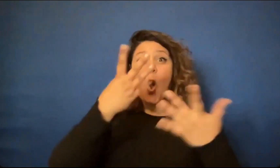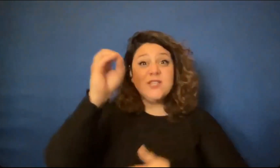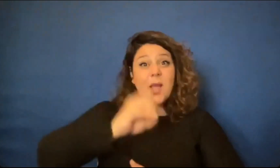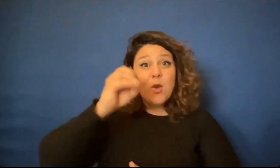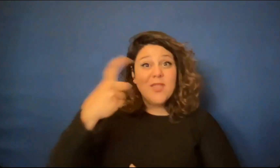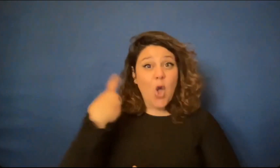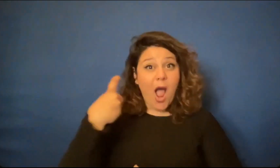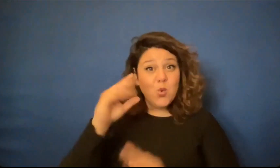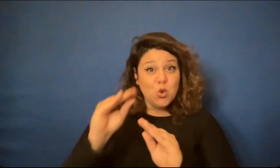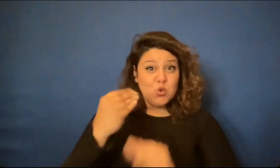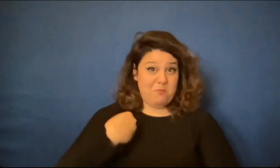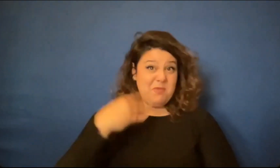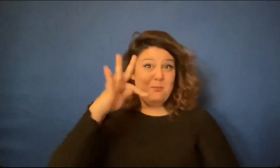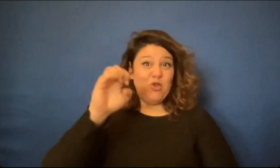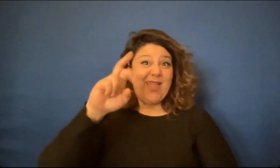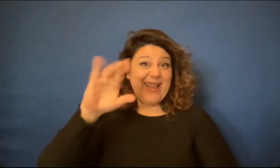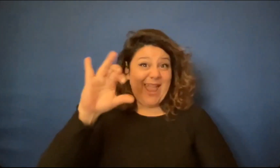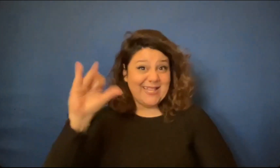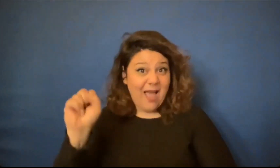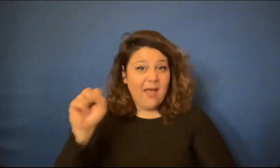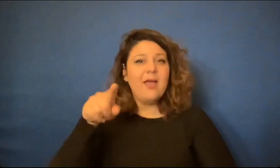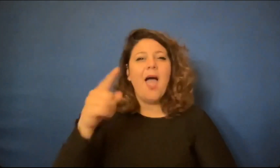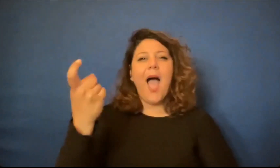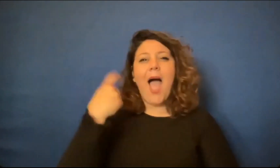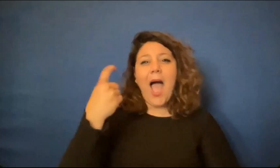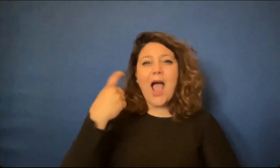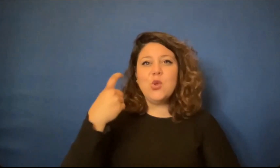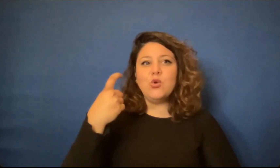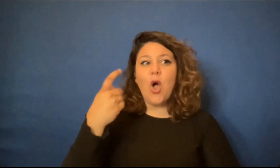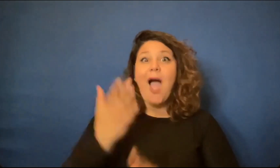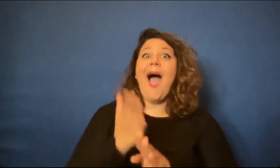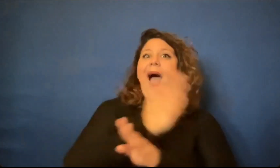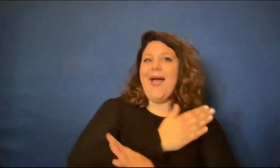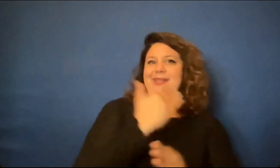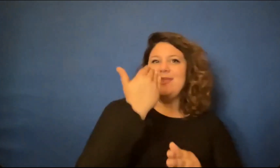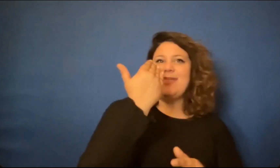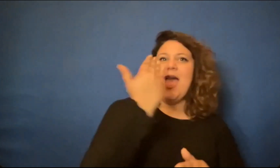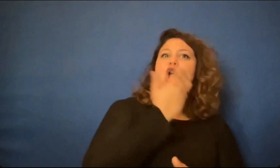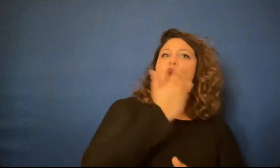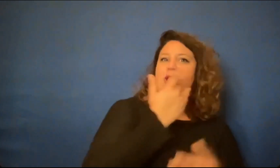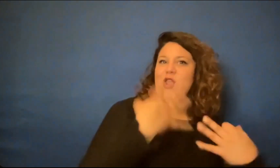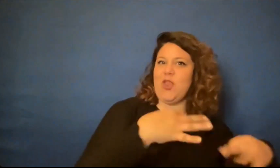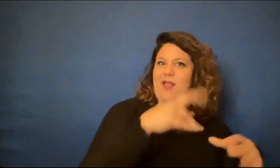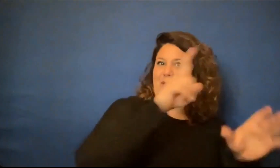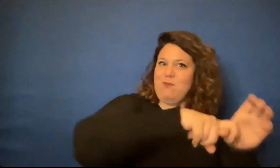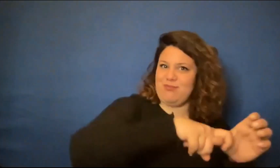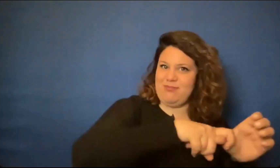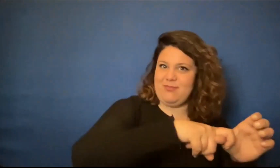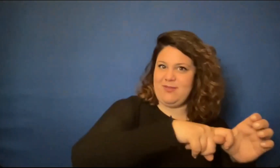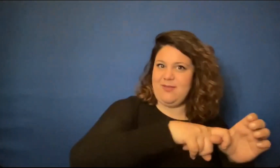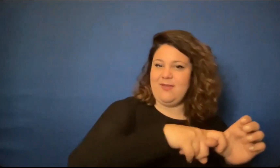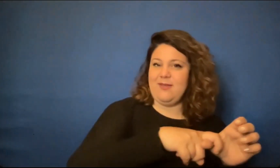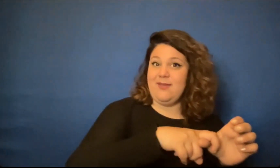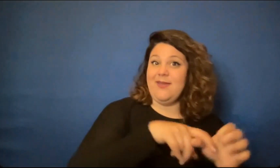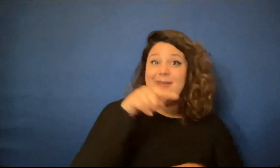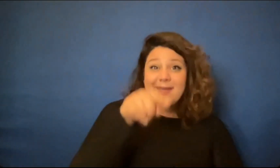el caso de Teresa, son alumnos que vienen de la educación ordinaria, ¿no? Y esta